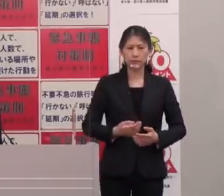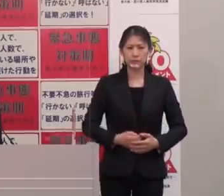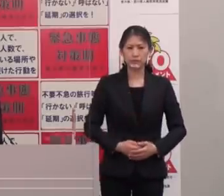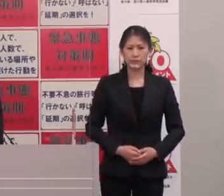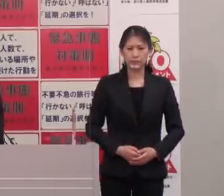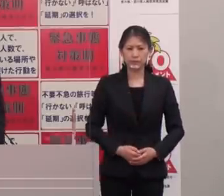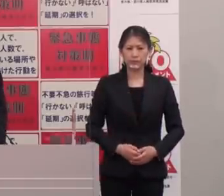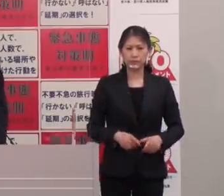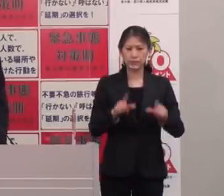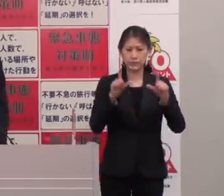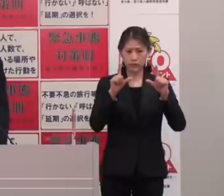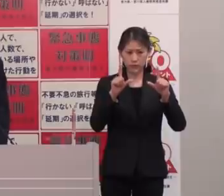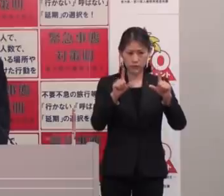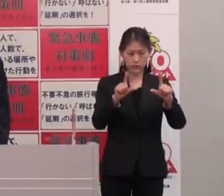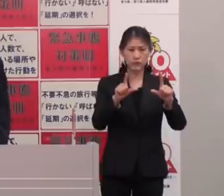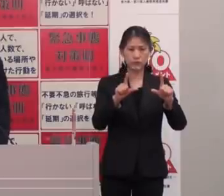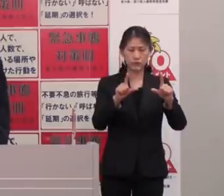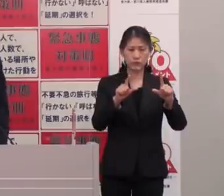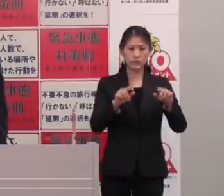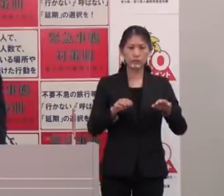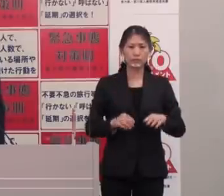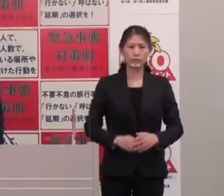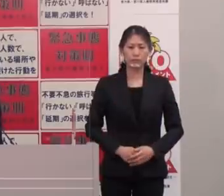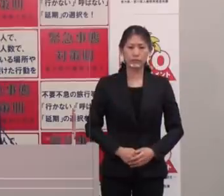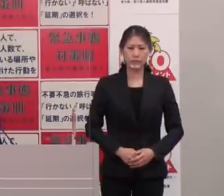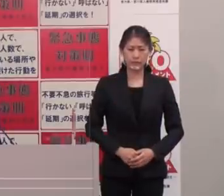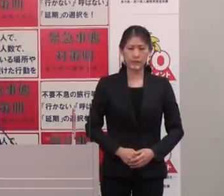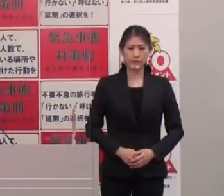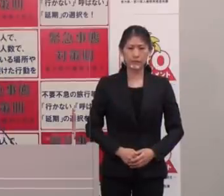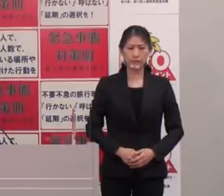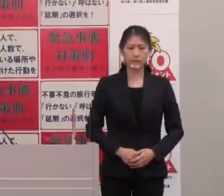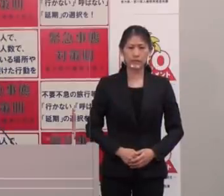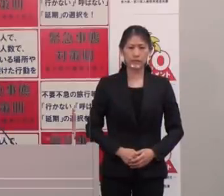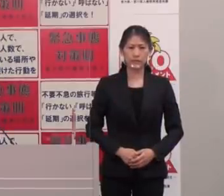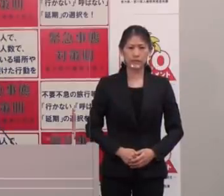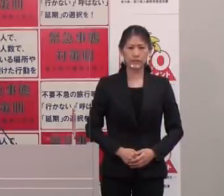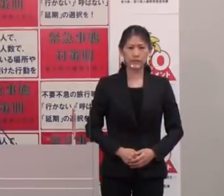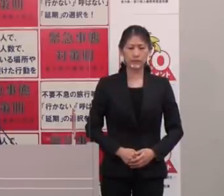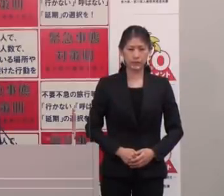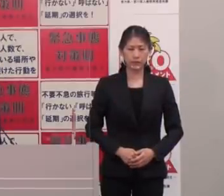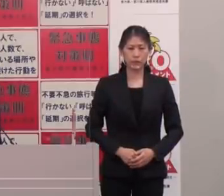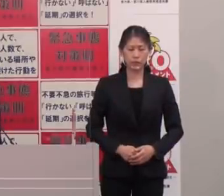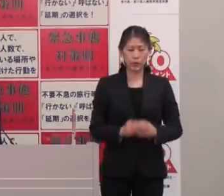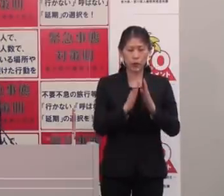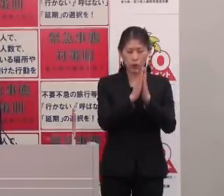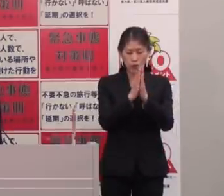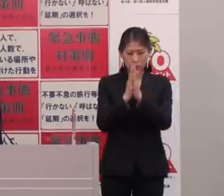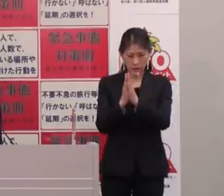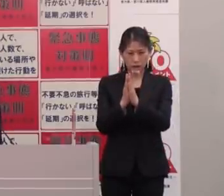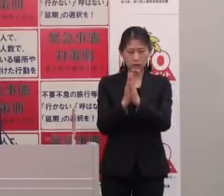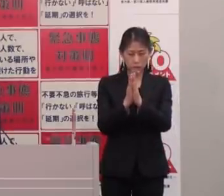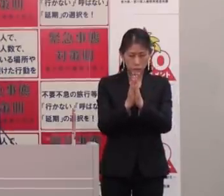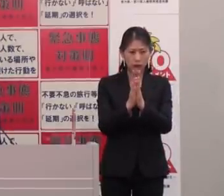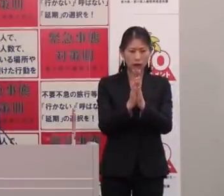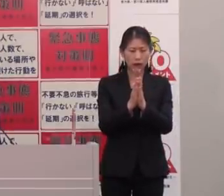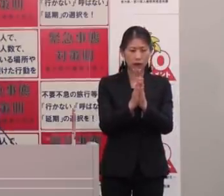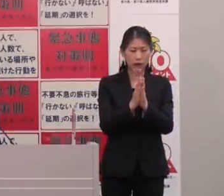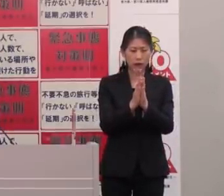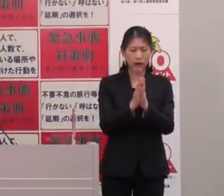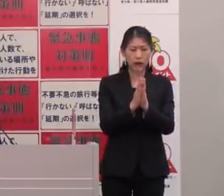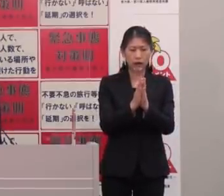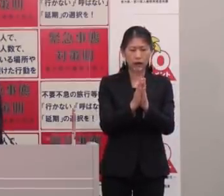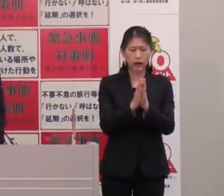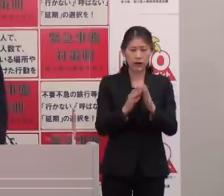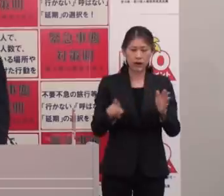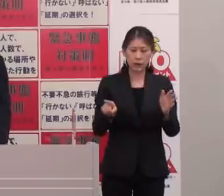か。 まあ、今日からというか、もうすでに依頼をここにしているところもあると